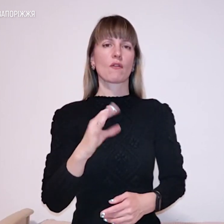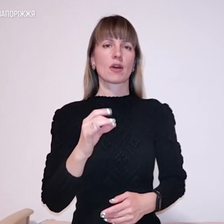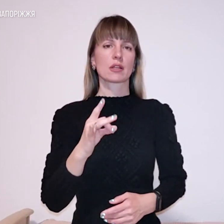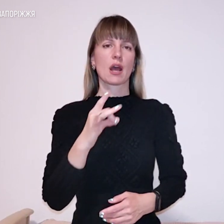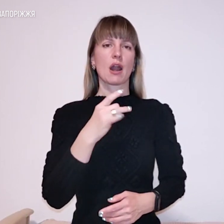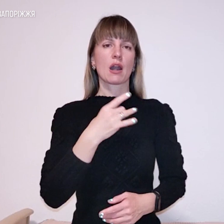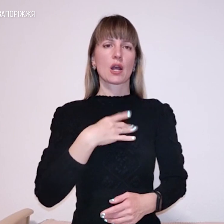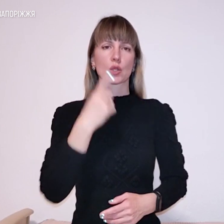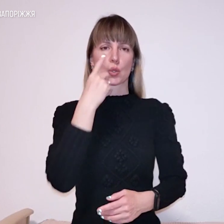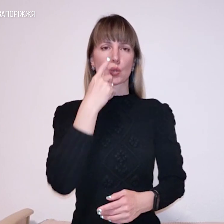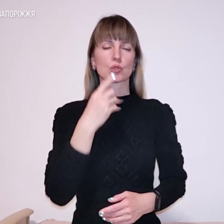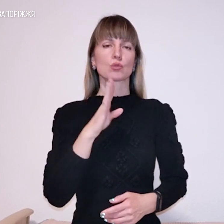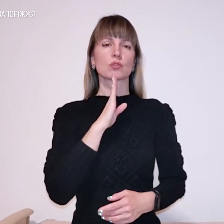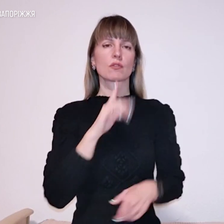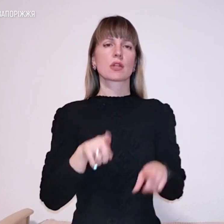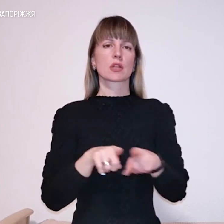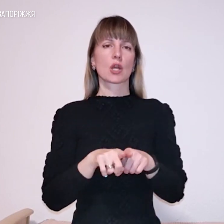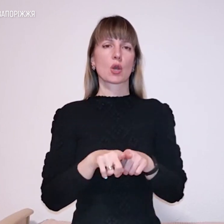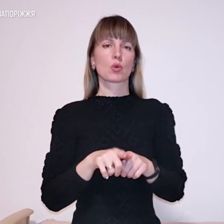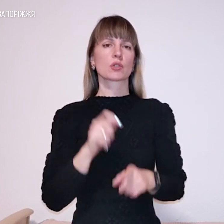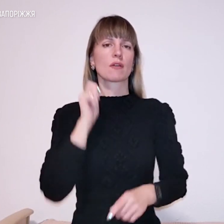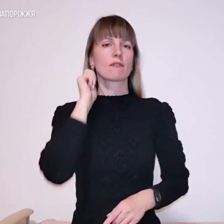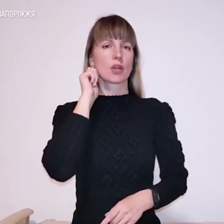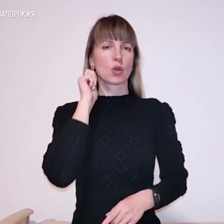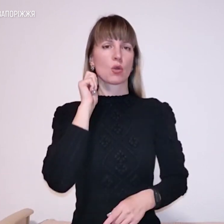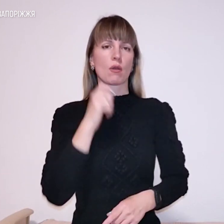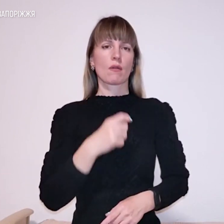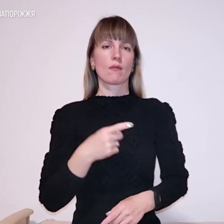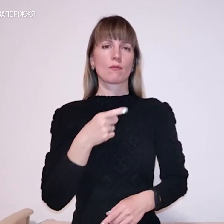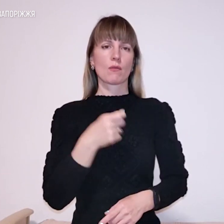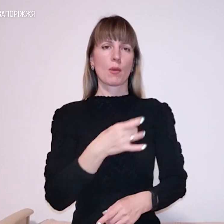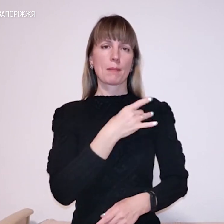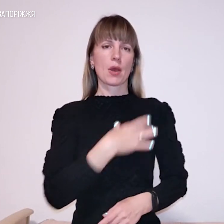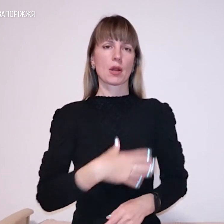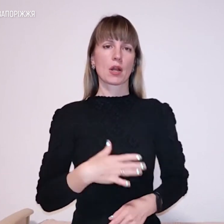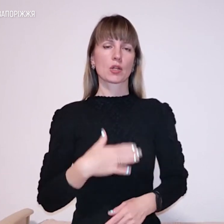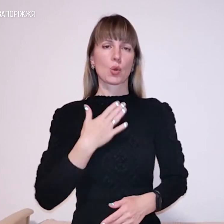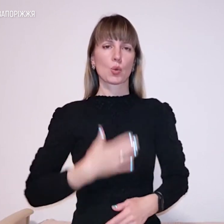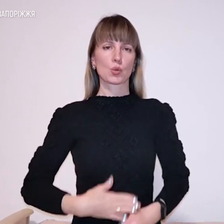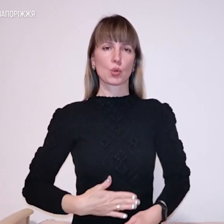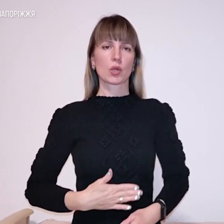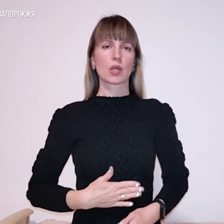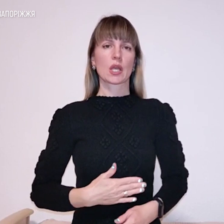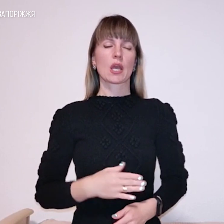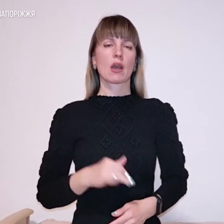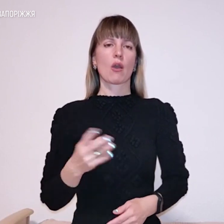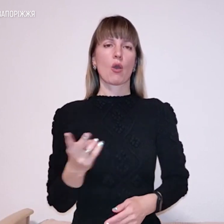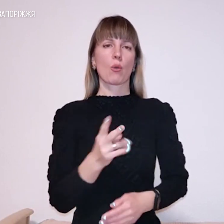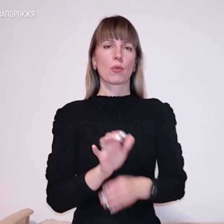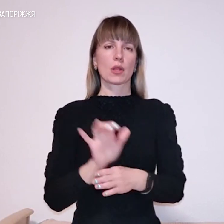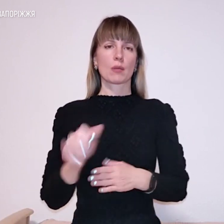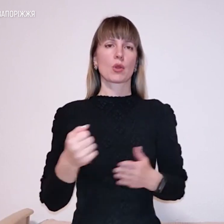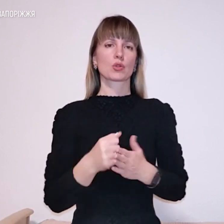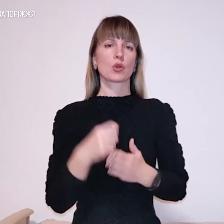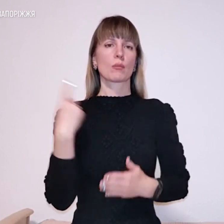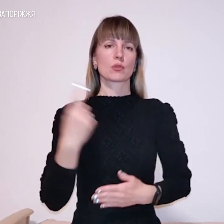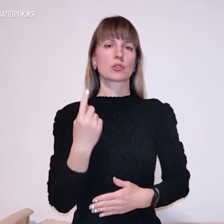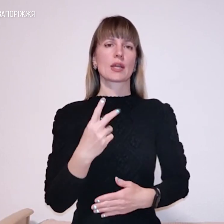У дівчинки також віку вогнепальне поранення грудної клітини. Обох доправили до обласної клінічної